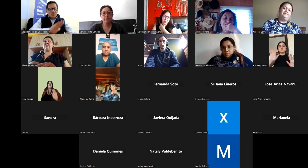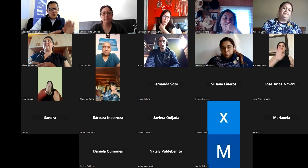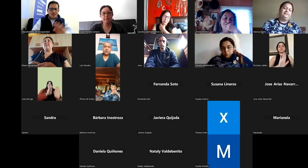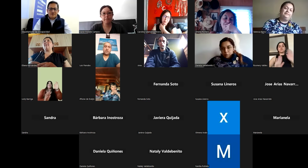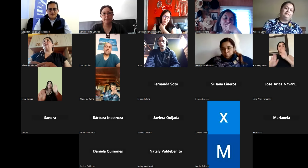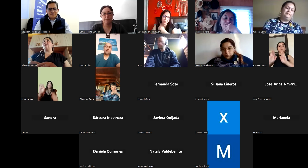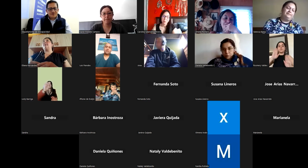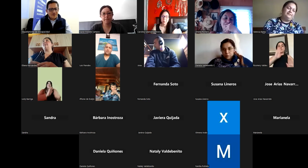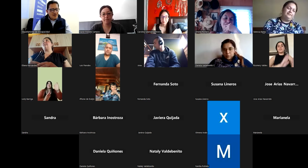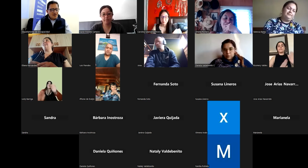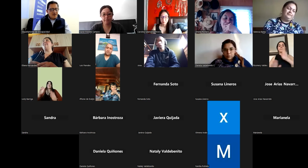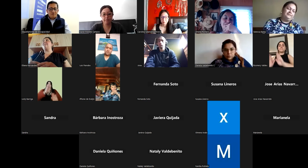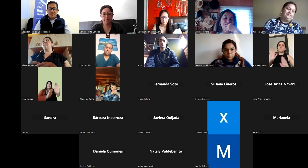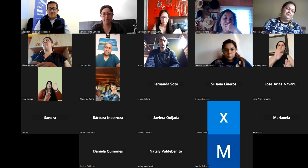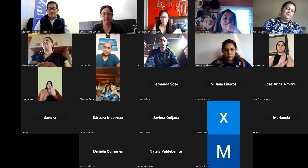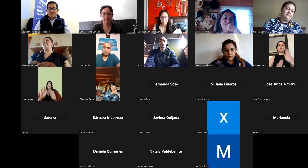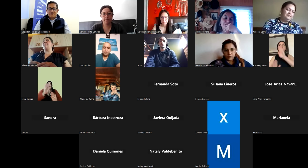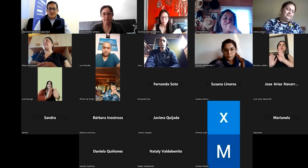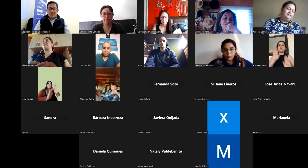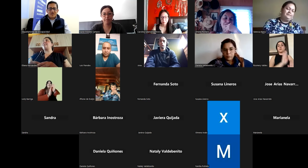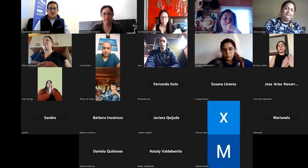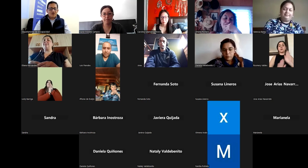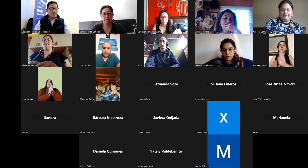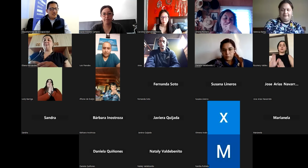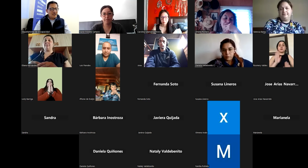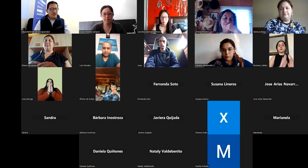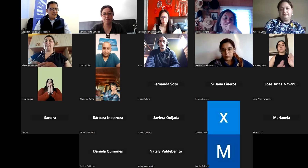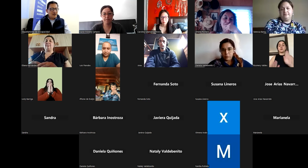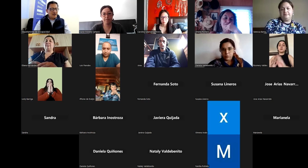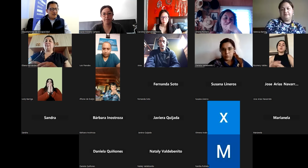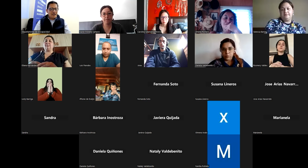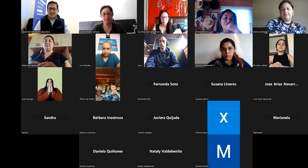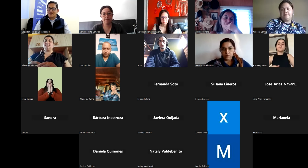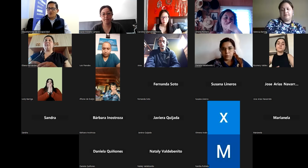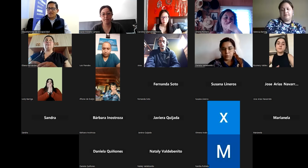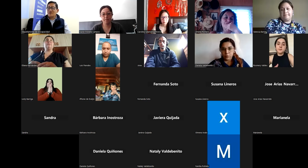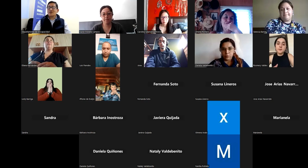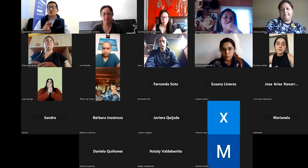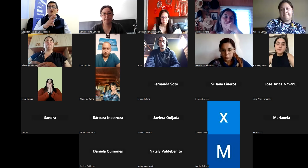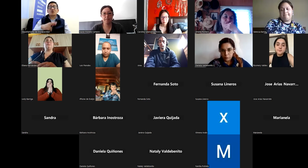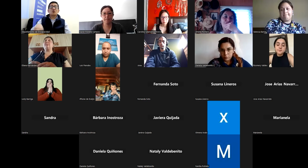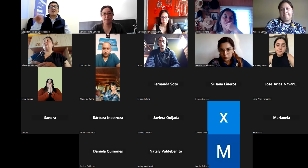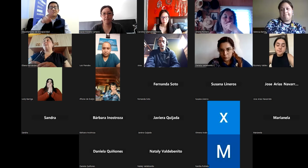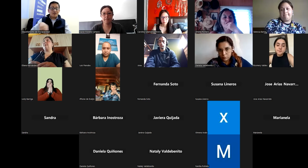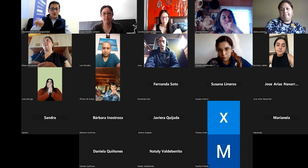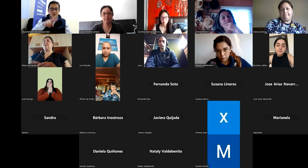cuídate muy bien ahí tenemos entonces la clase completa vamos a hacer un repaso